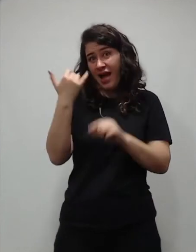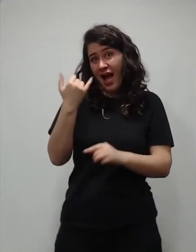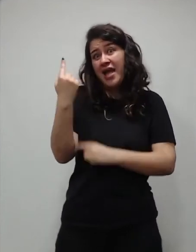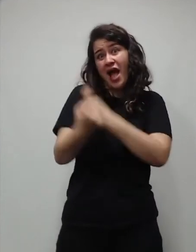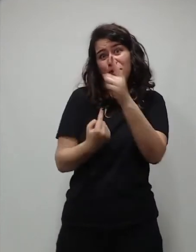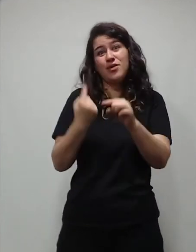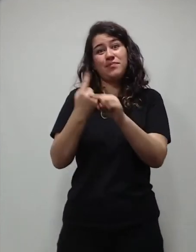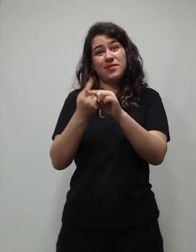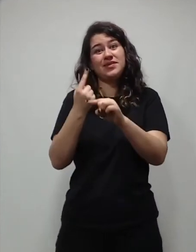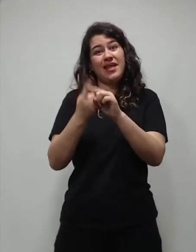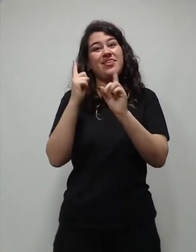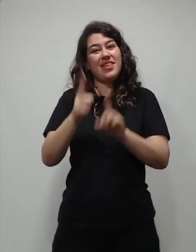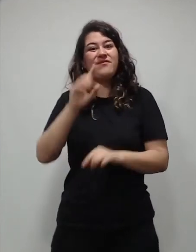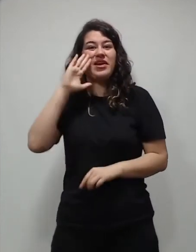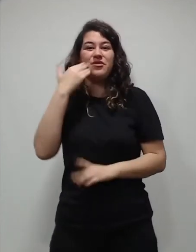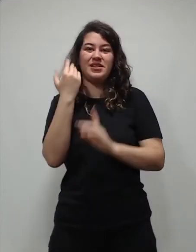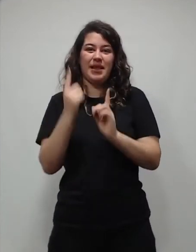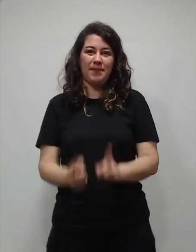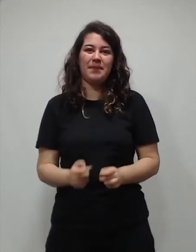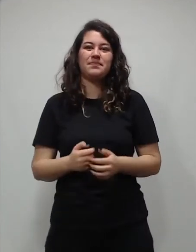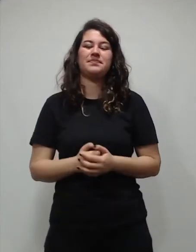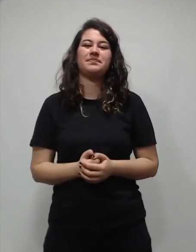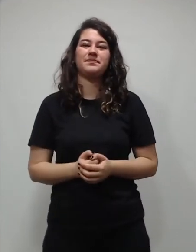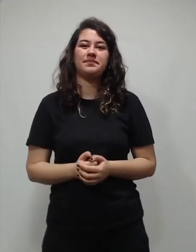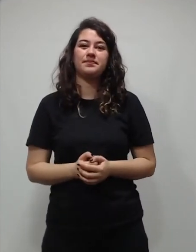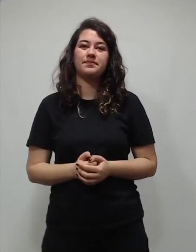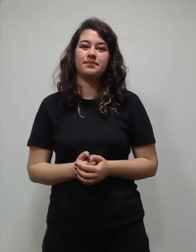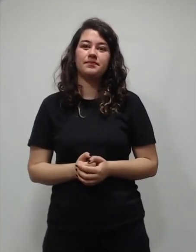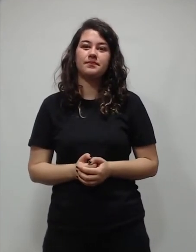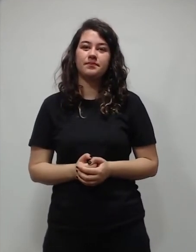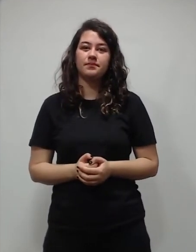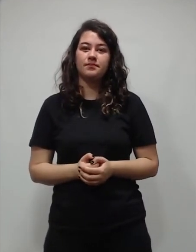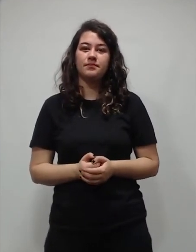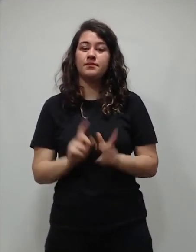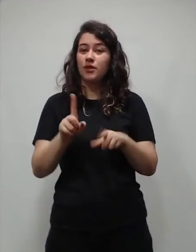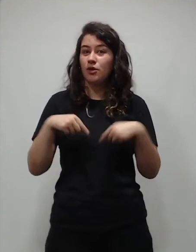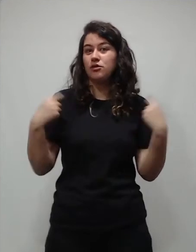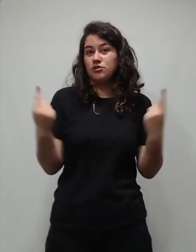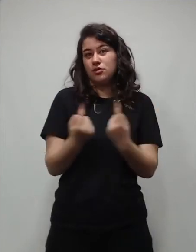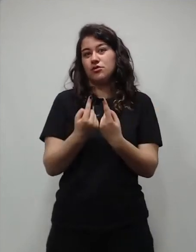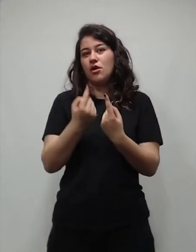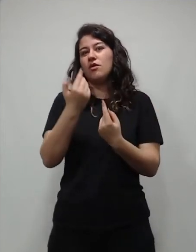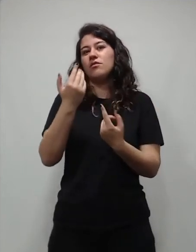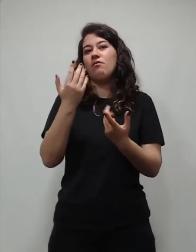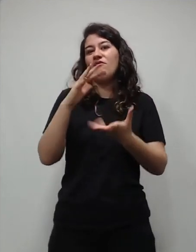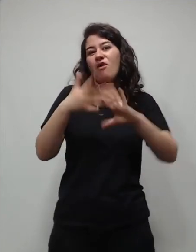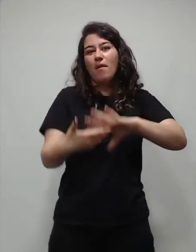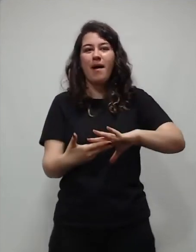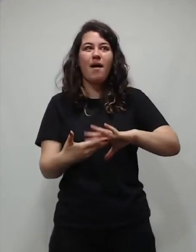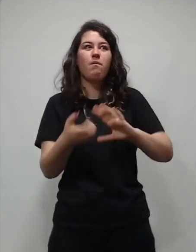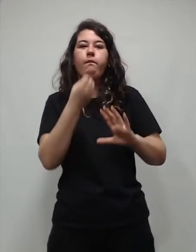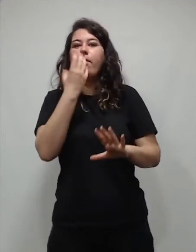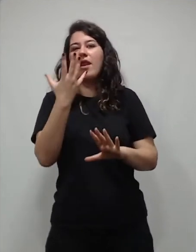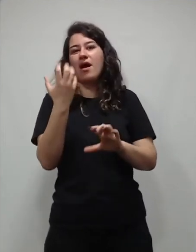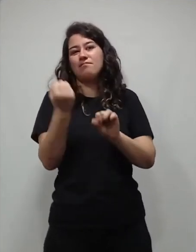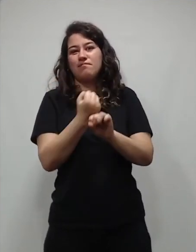algunas hay y que tenemos que reforzar. Lo manejamos como saberes y como buenas